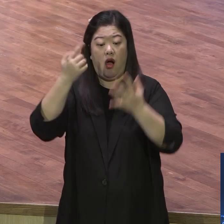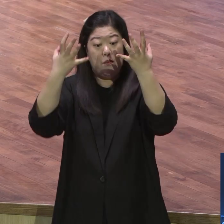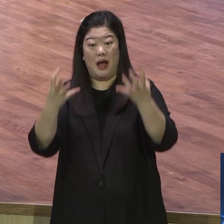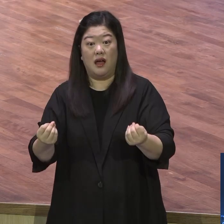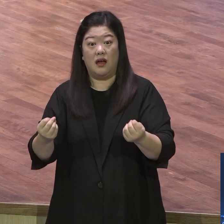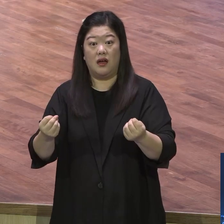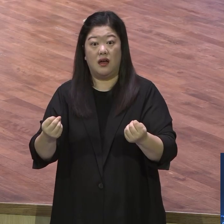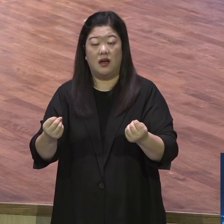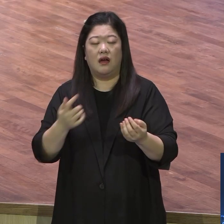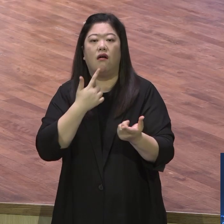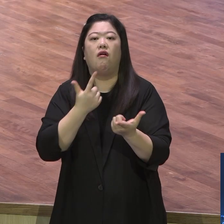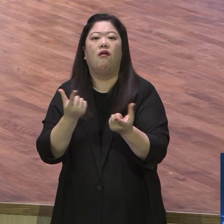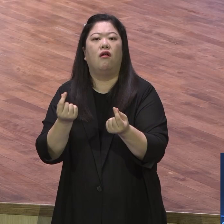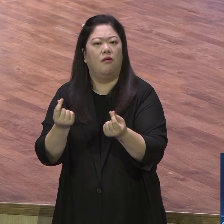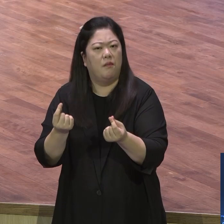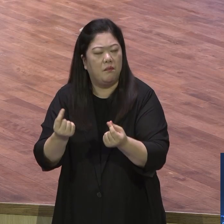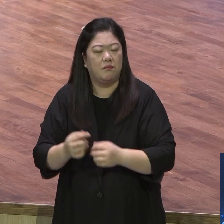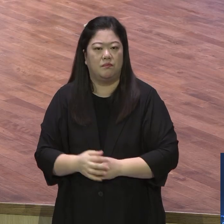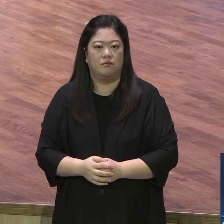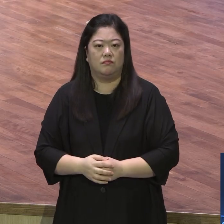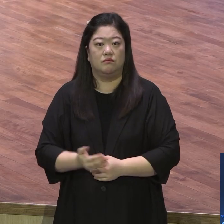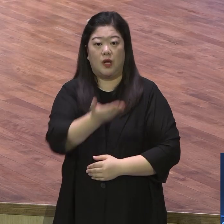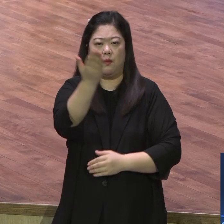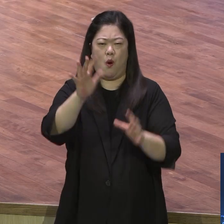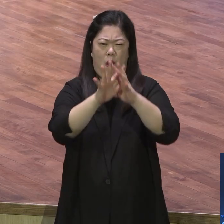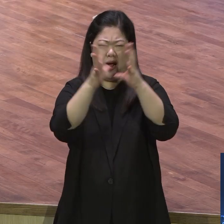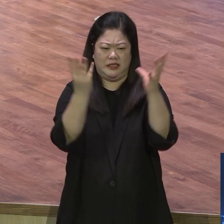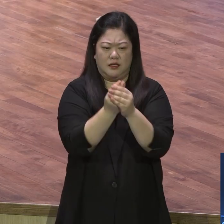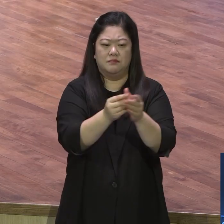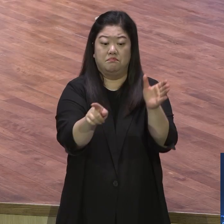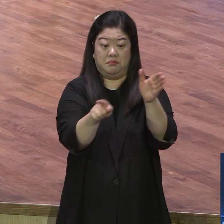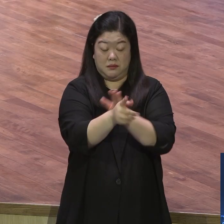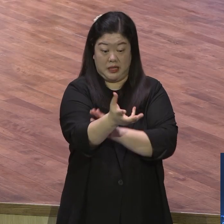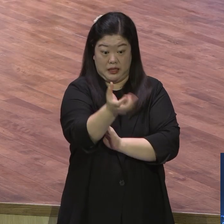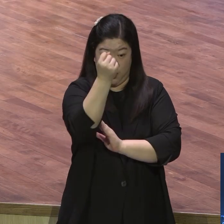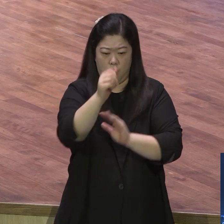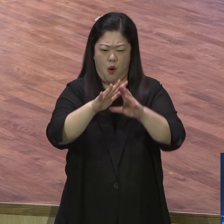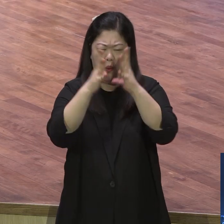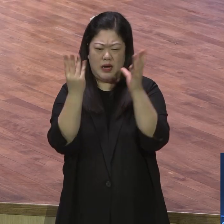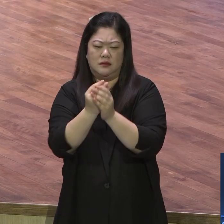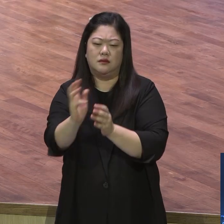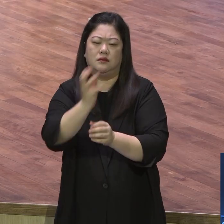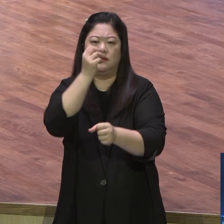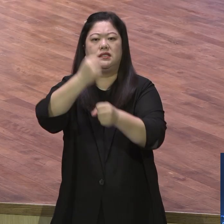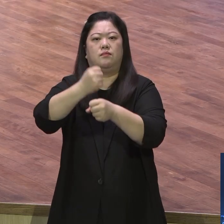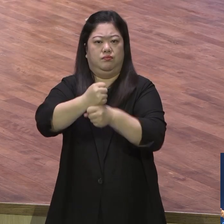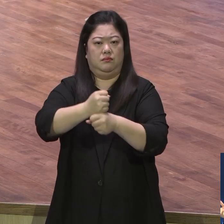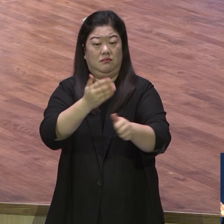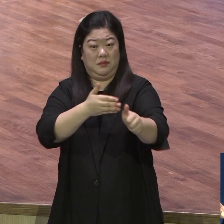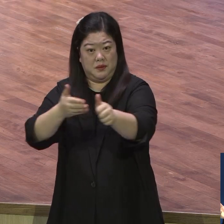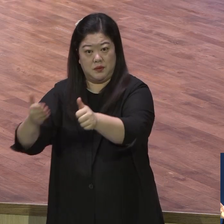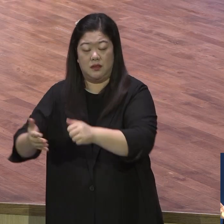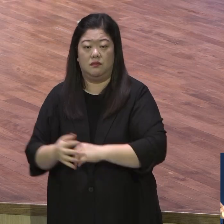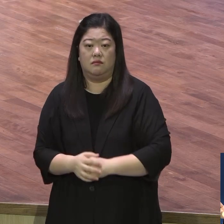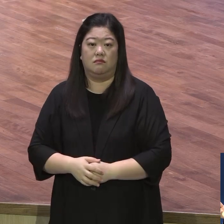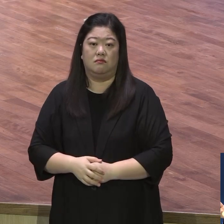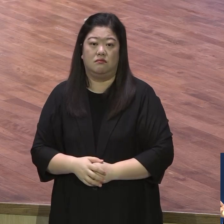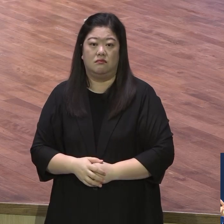우리 영계의 성도들 오늘부터 절대 믿음 가지시고 절대 작품 만드는 삶이 되길 바랍니다 절대 작품 2000년 동안